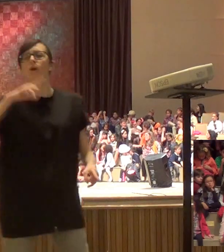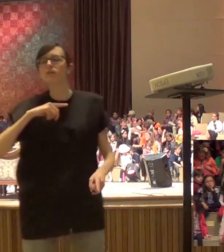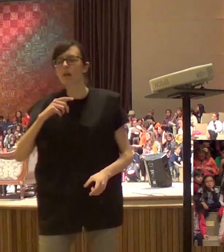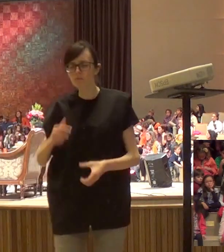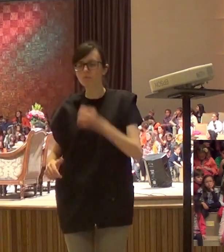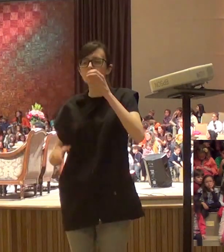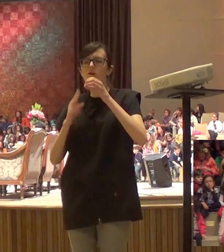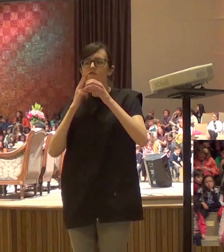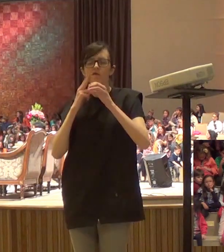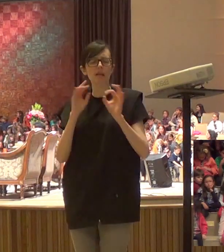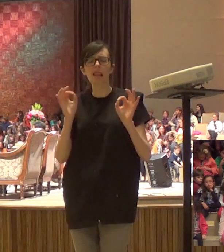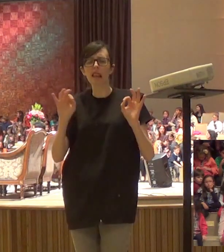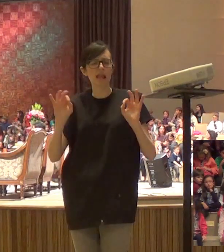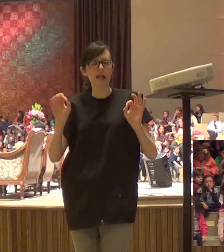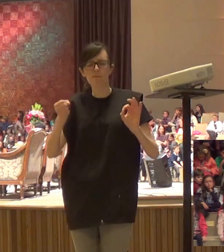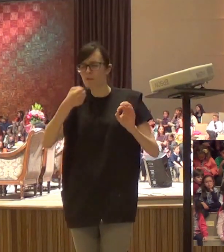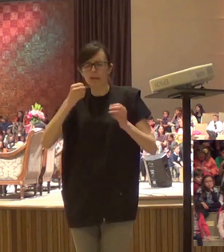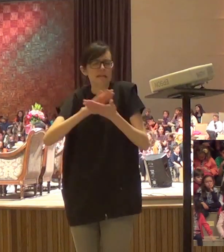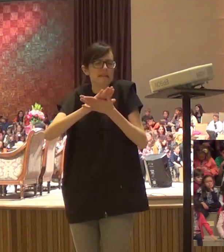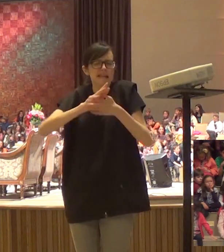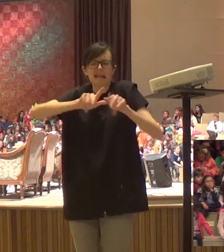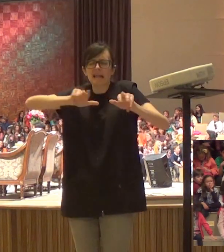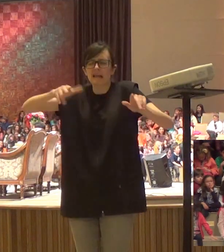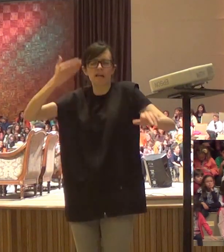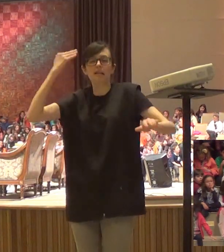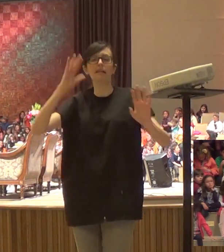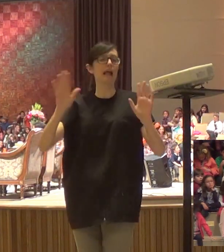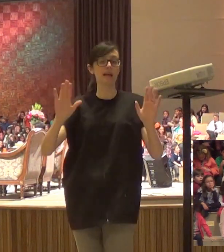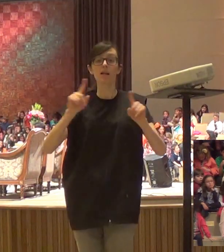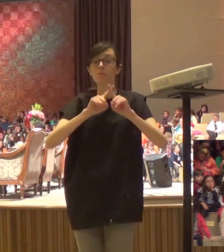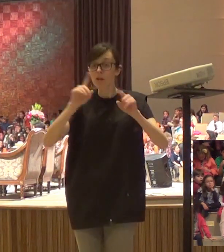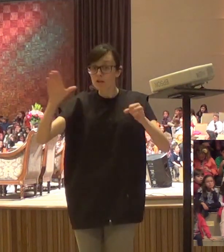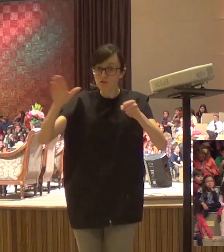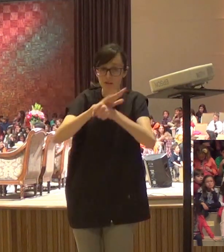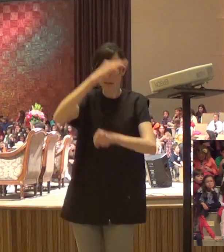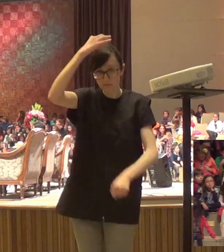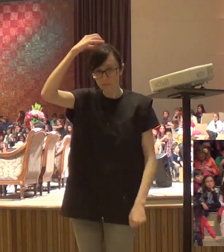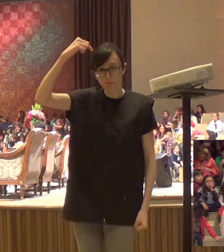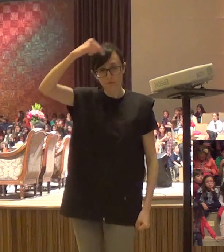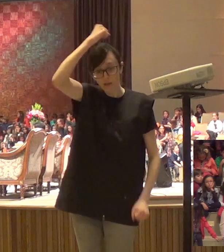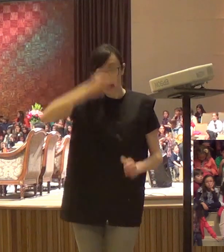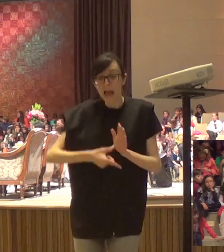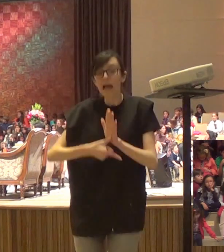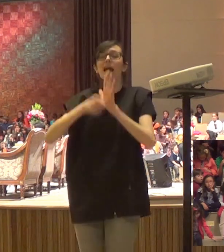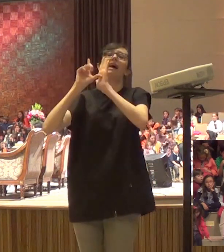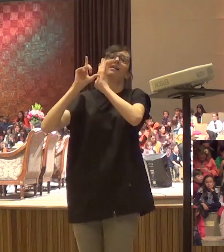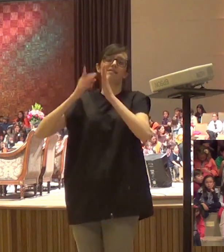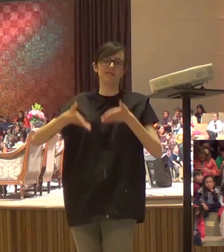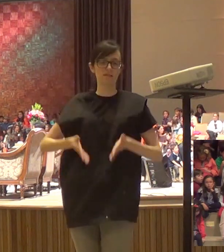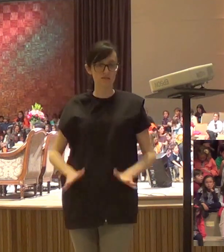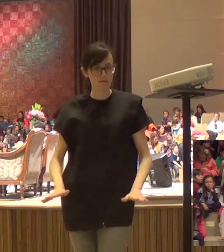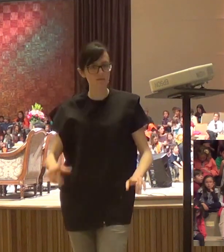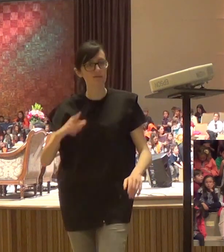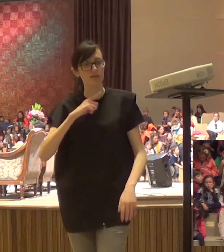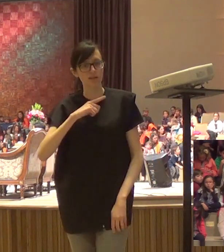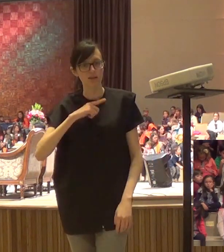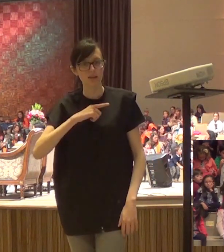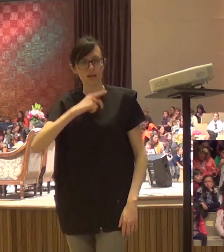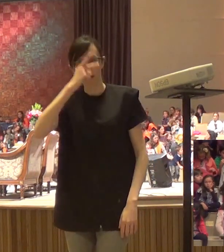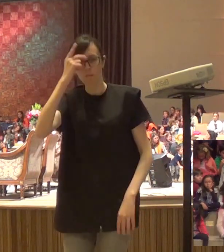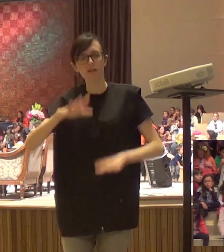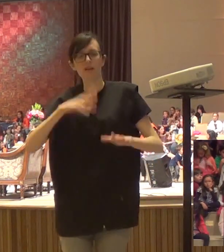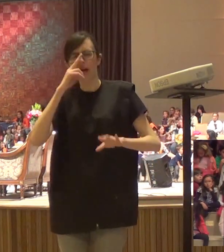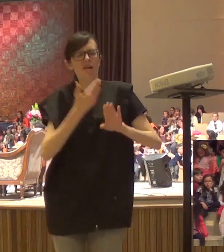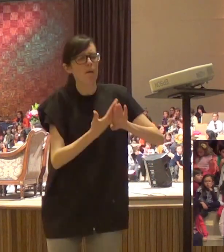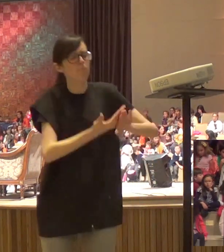do Senhor. Ele nunca tomará vinho nem bebida fermentada. E será cheio do Espírito Santo desde antes do seu nascimento.